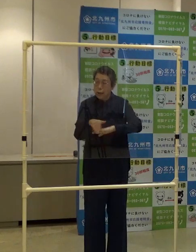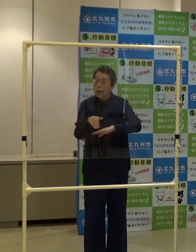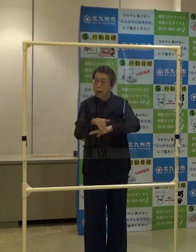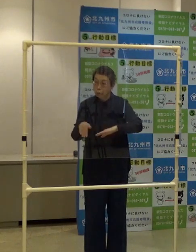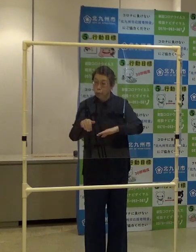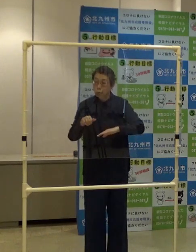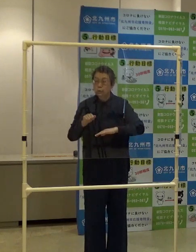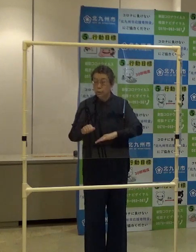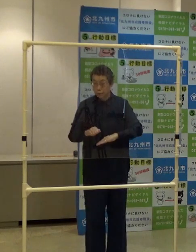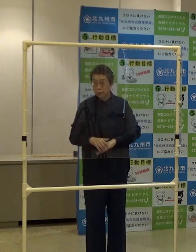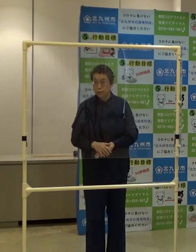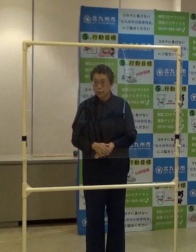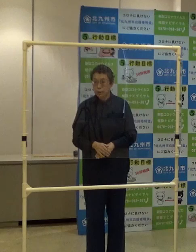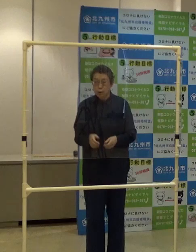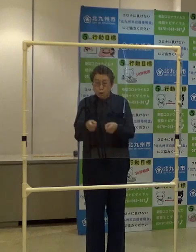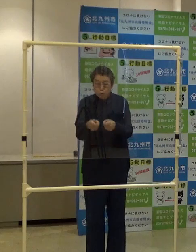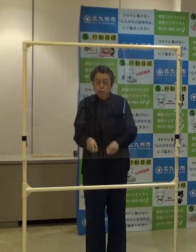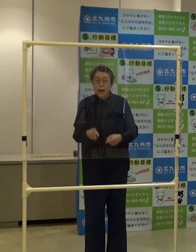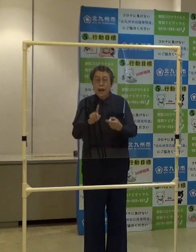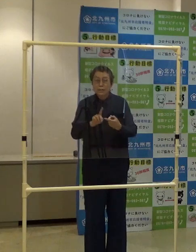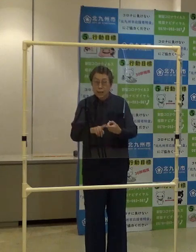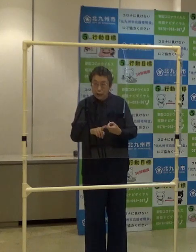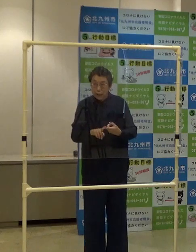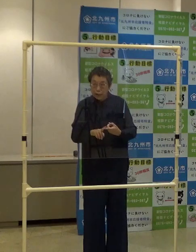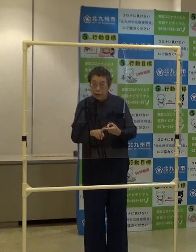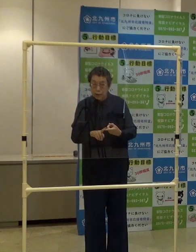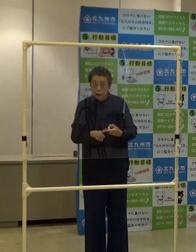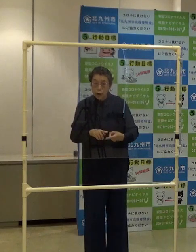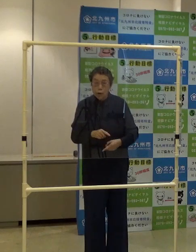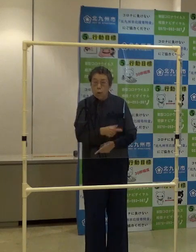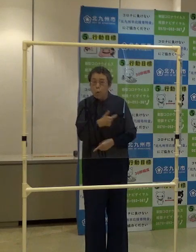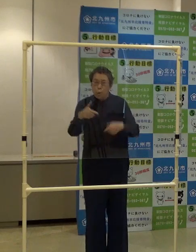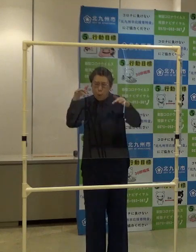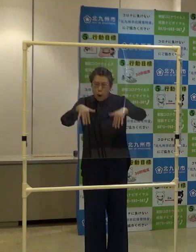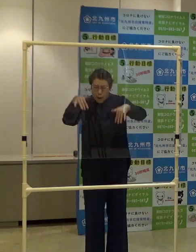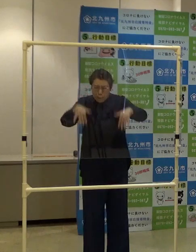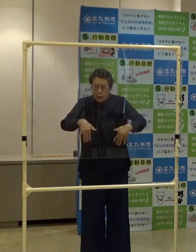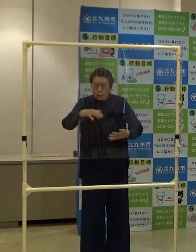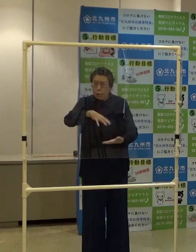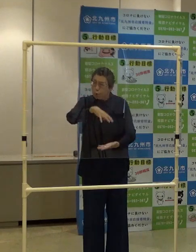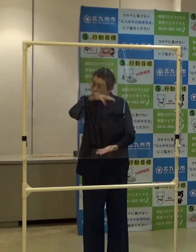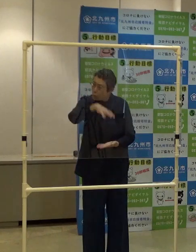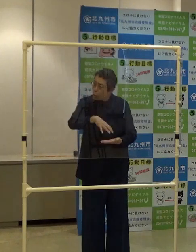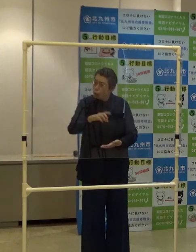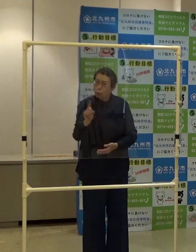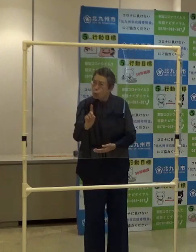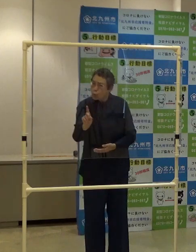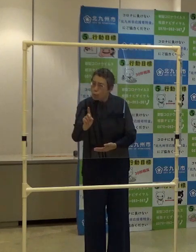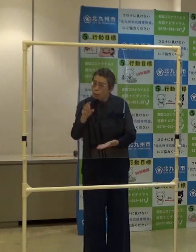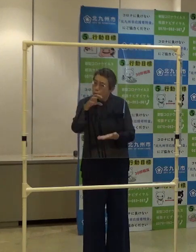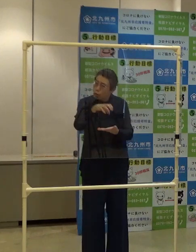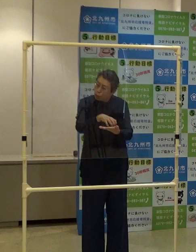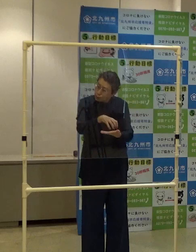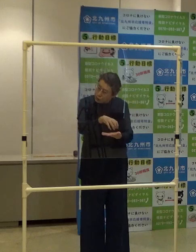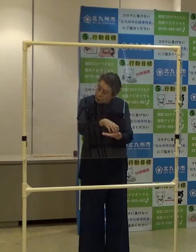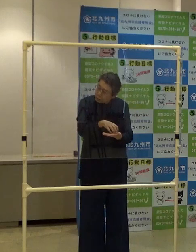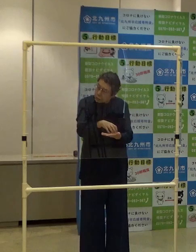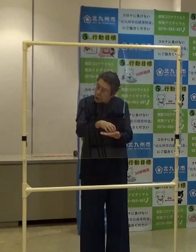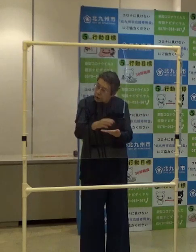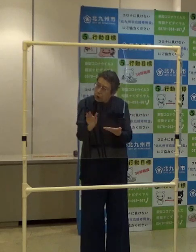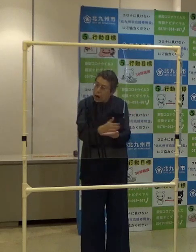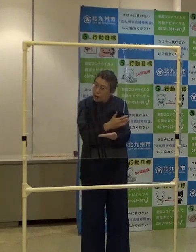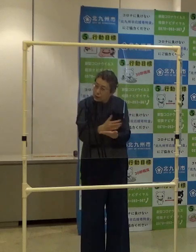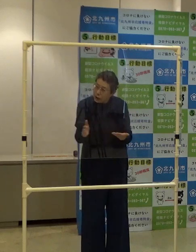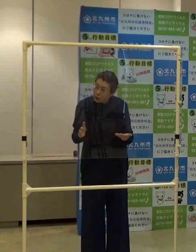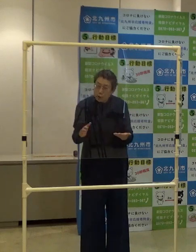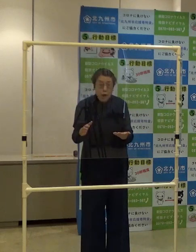ています。で、具体的にそのどれぐらいの雨に対してのものについて、それに乗せていくという話になるかというところについては、現在検